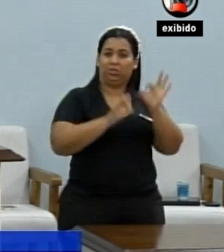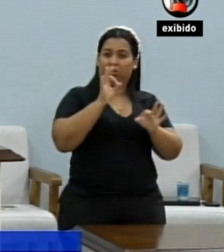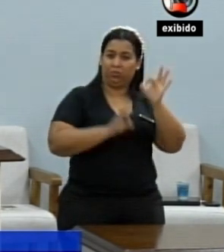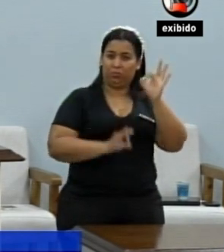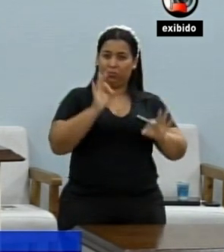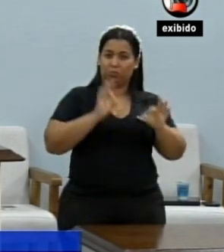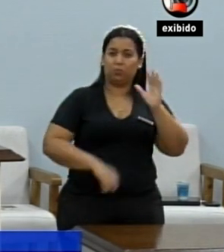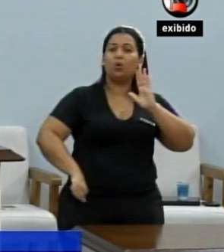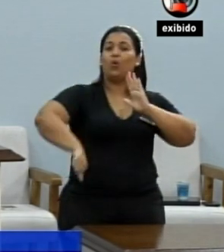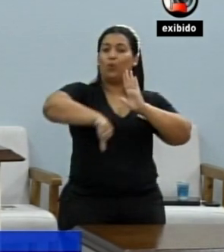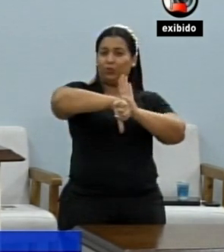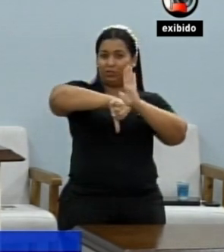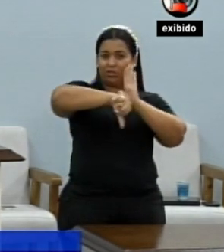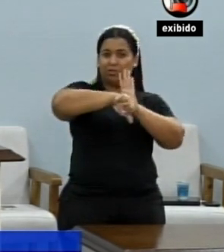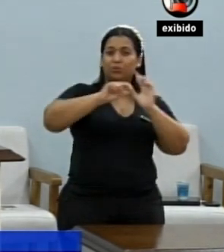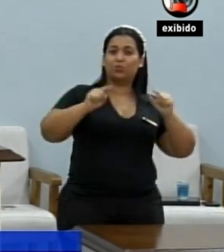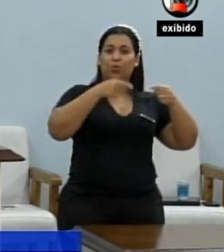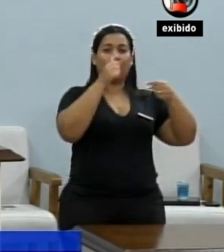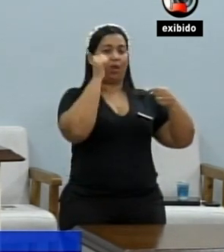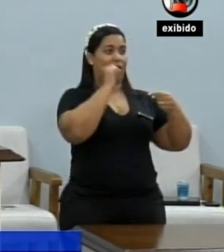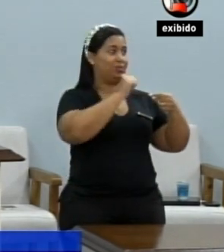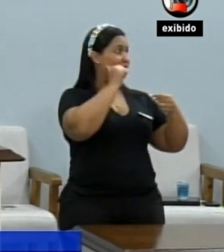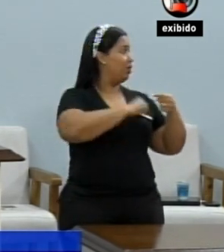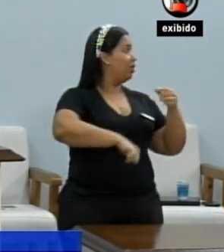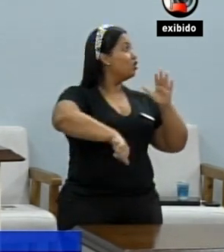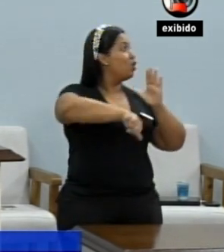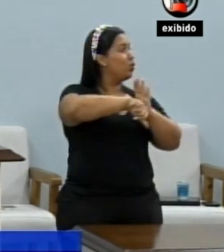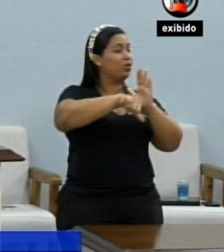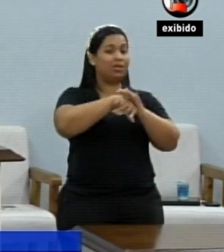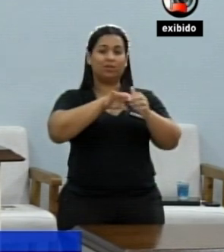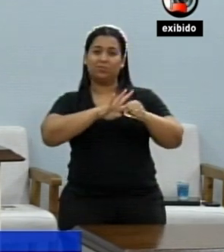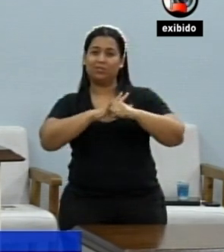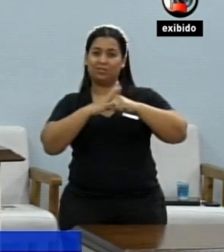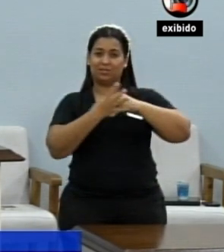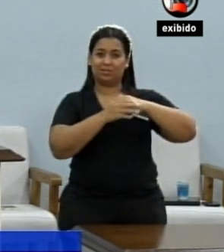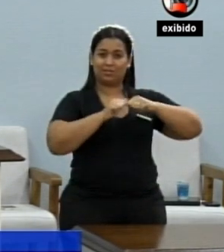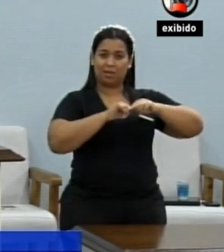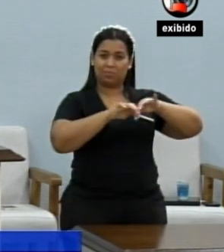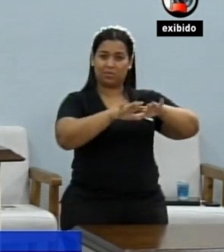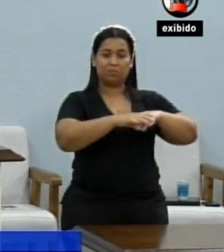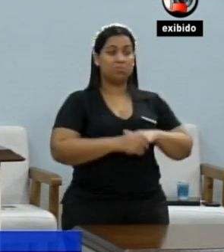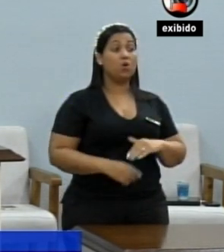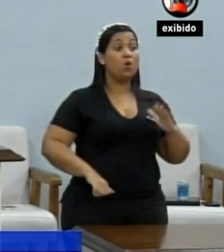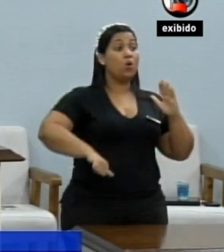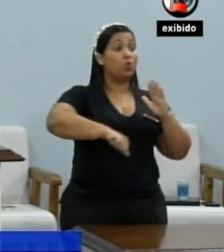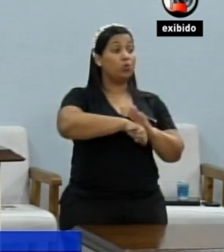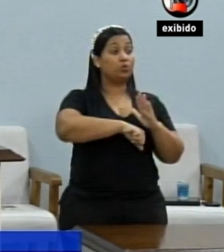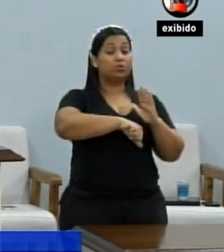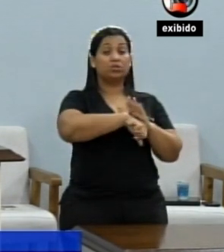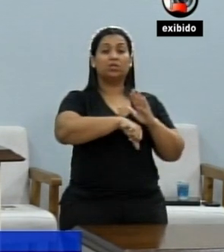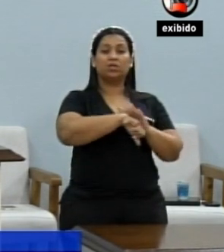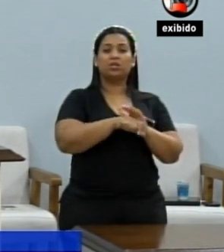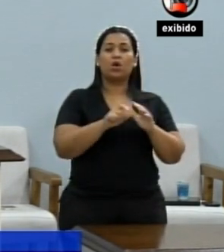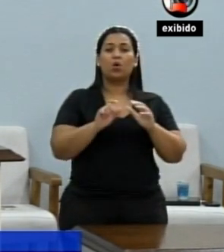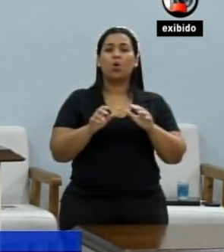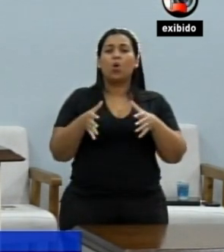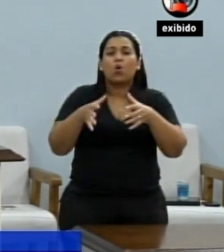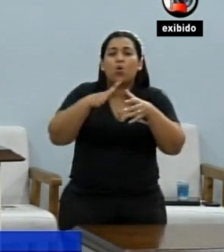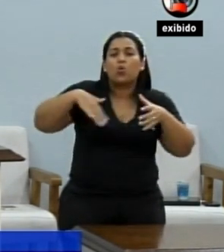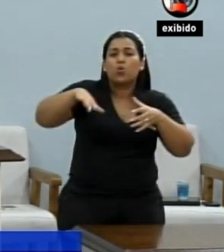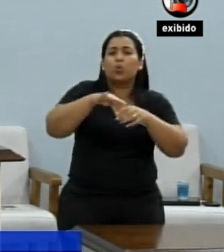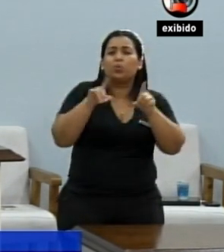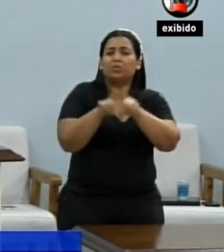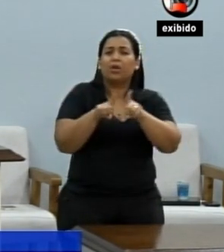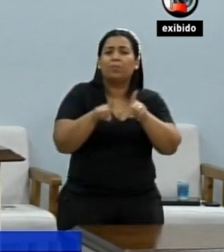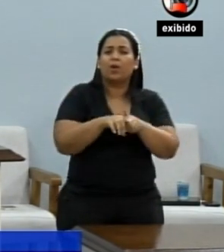crimes contra as mulheres, os crimes da pandemia, os crimes contra os Yanomamis, os crimes